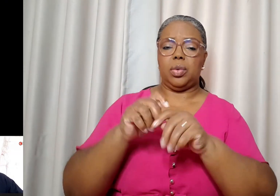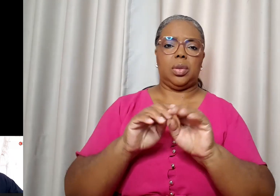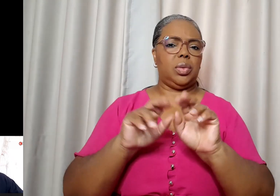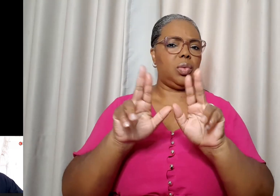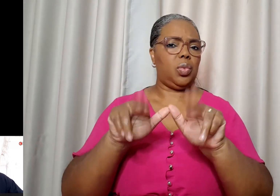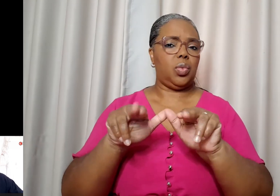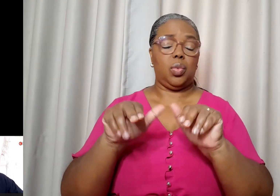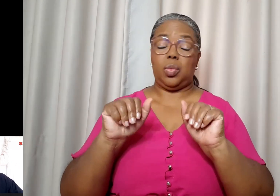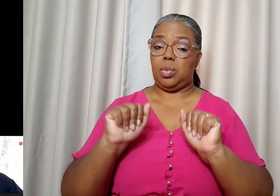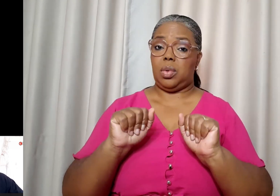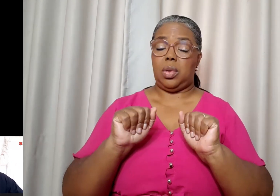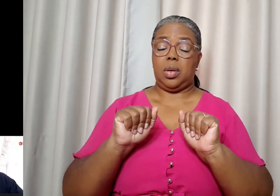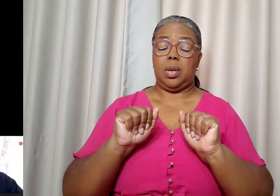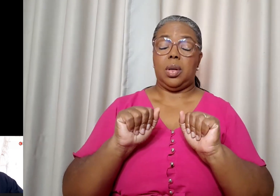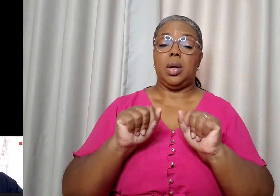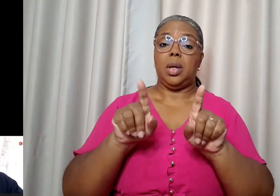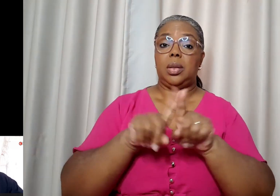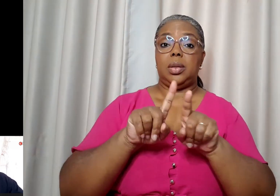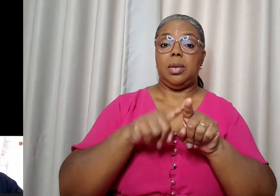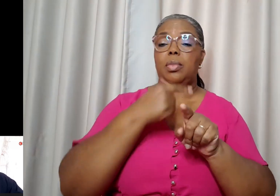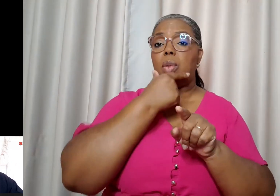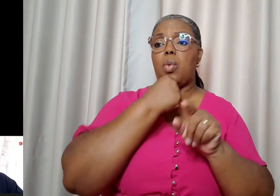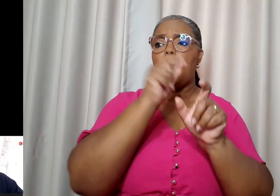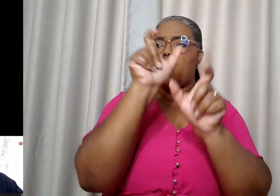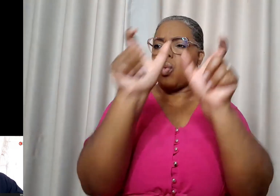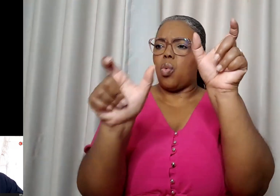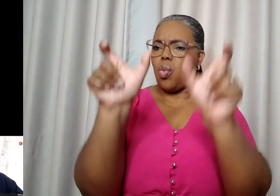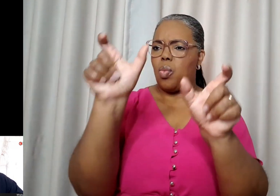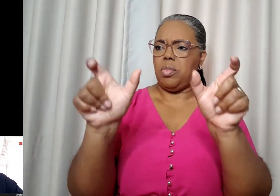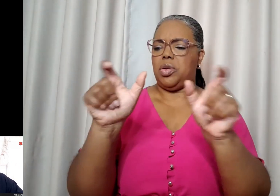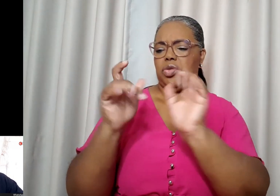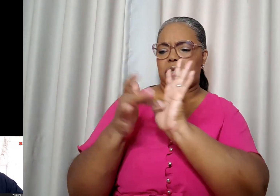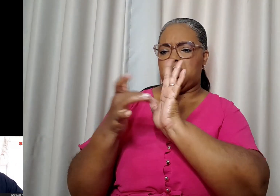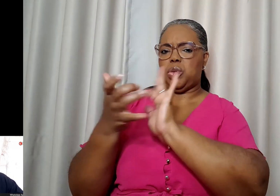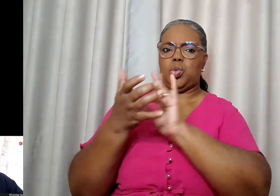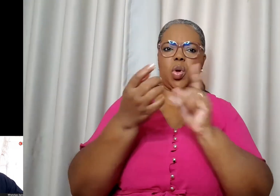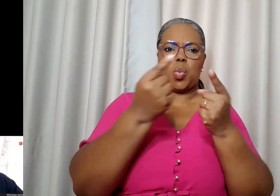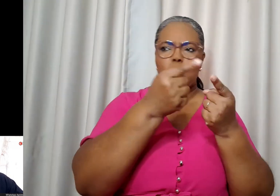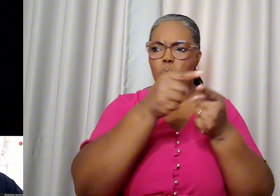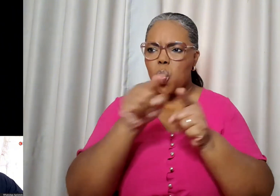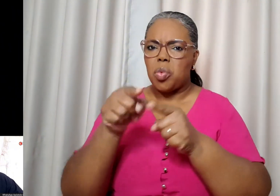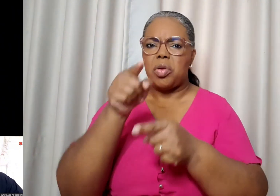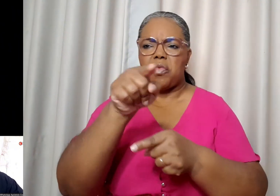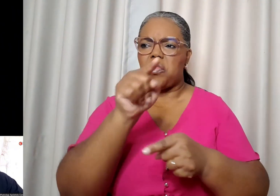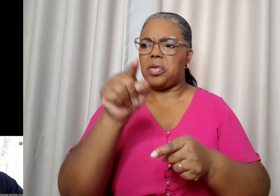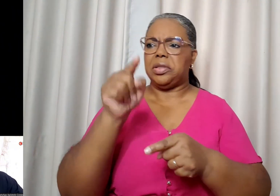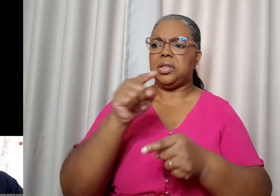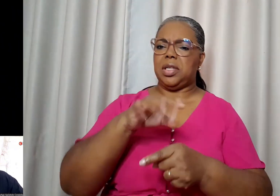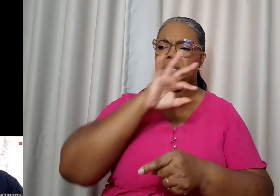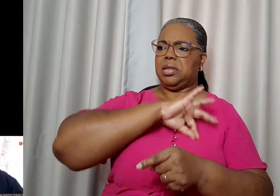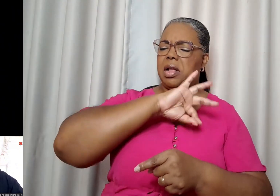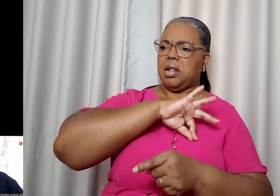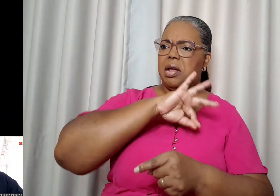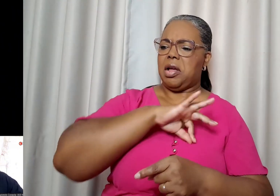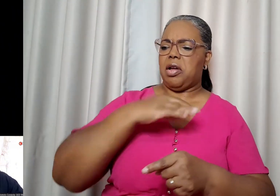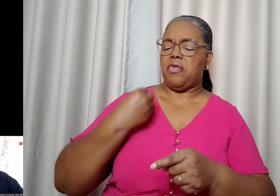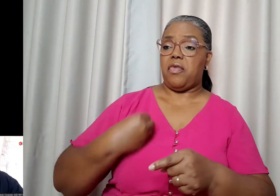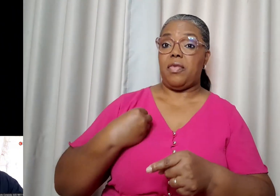homem de ganhar o seu salário, ganhar o seu dinheiro para sobreviver.